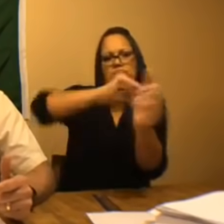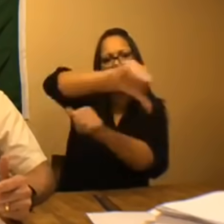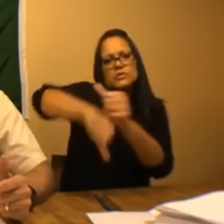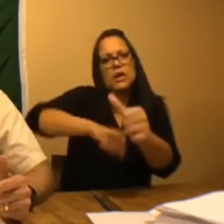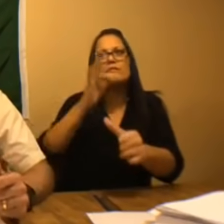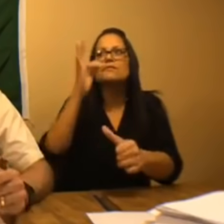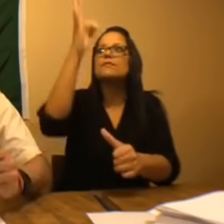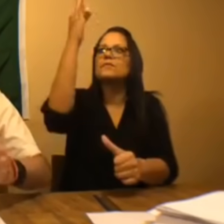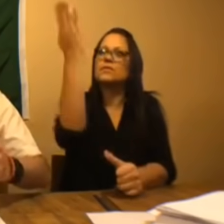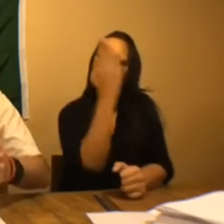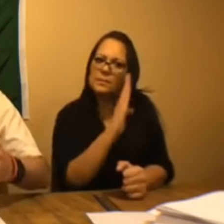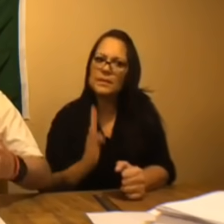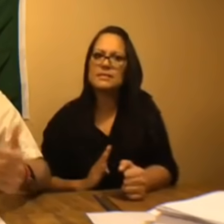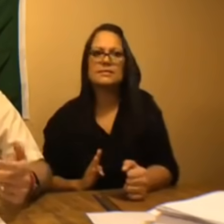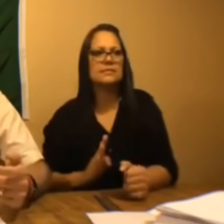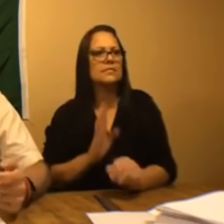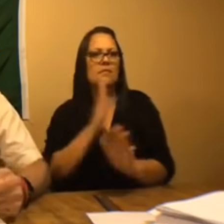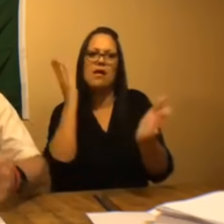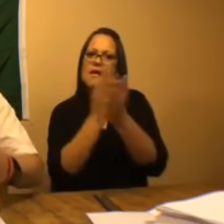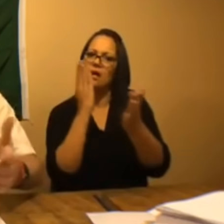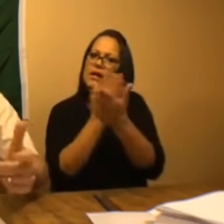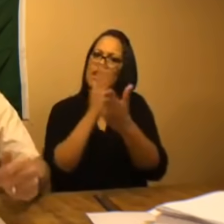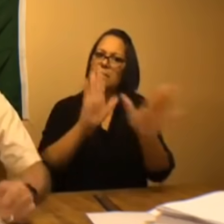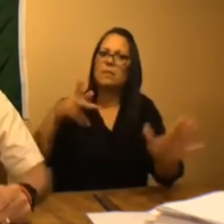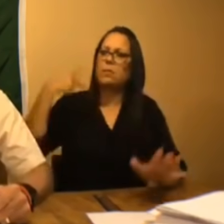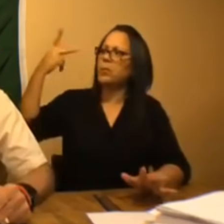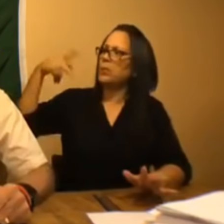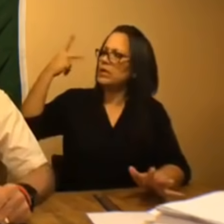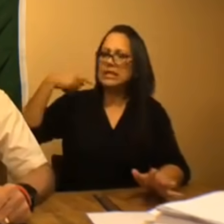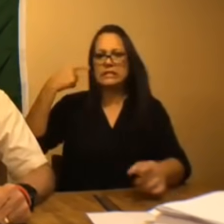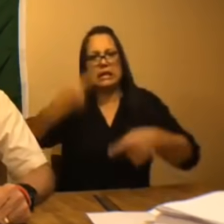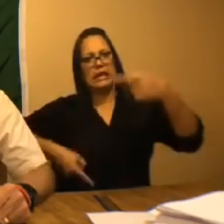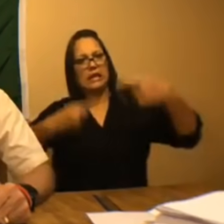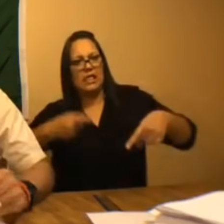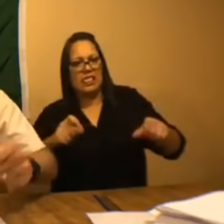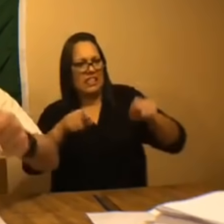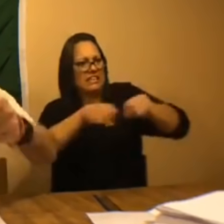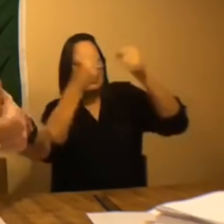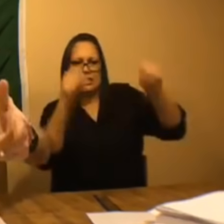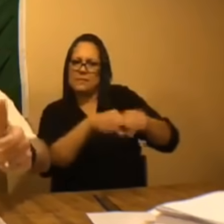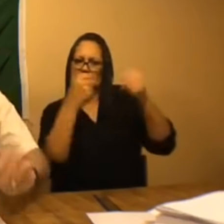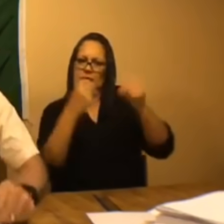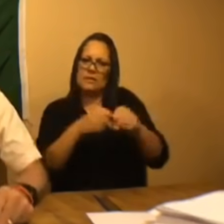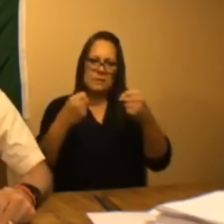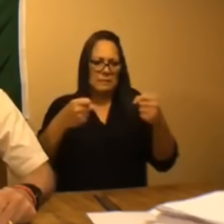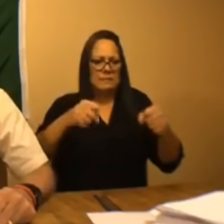Brasil. Para não termos mais políticas que desgastem a família brasileira, que queiram